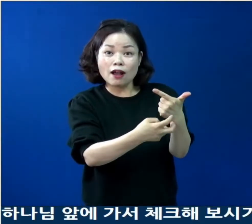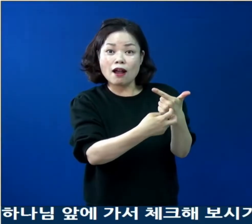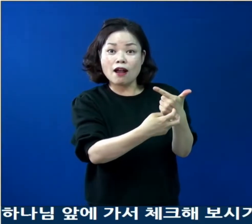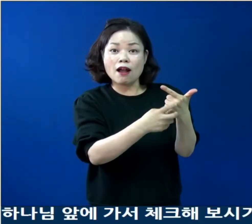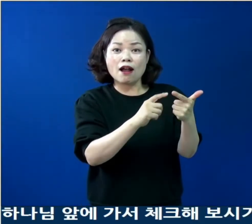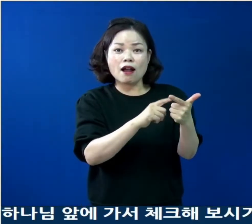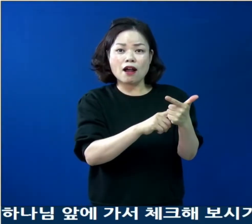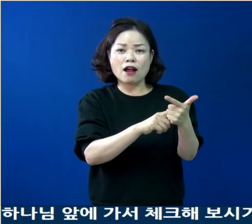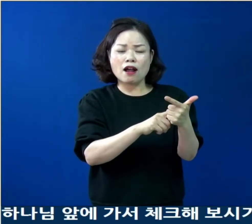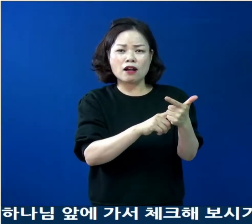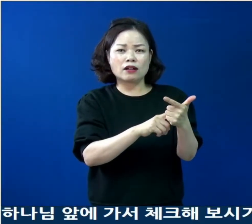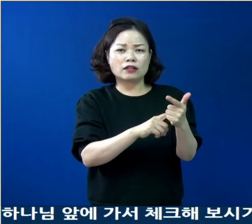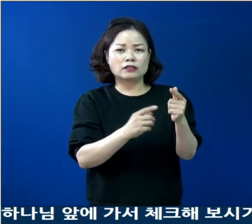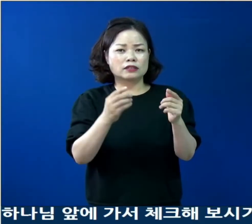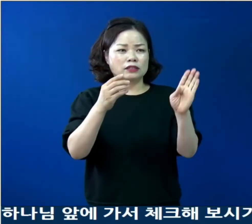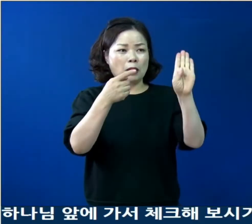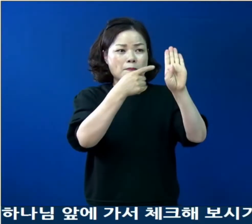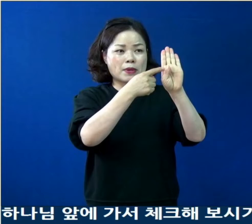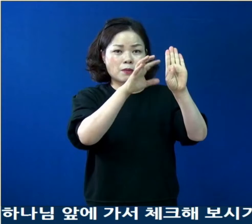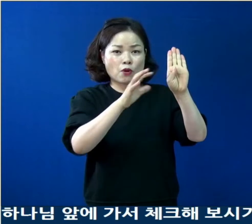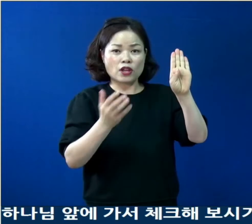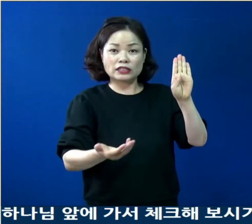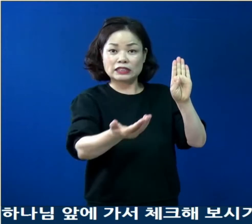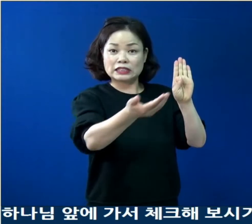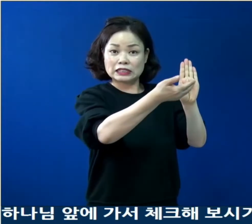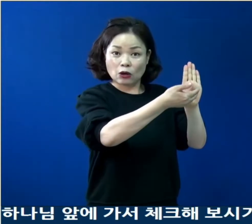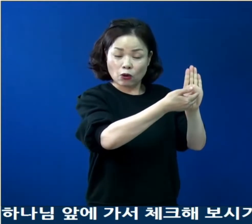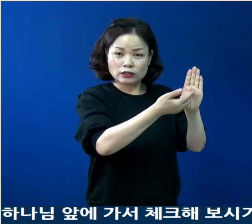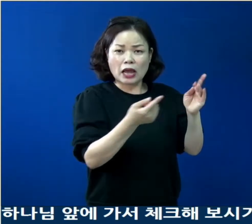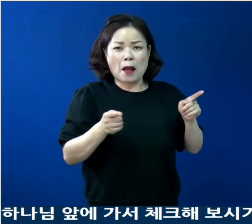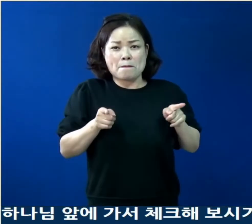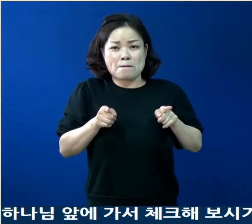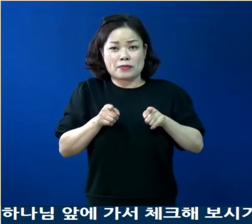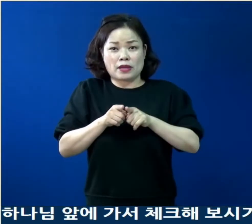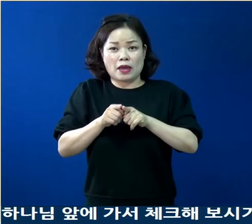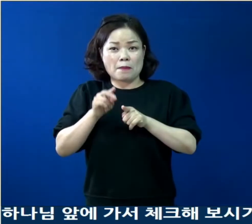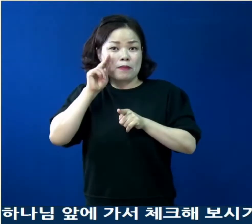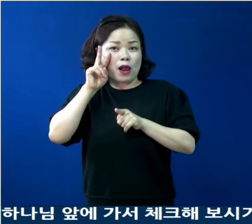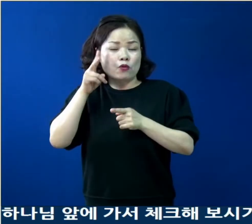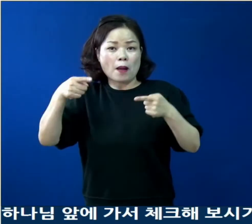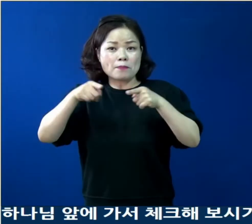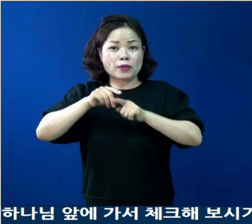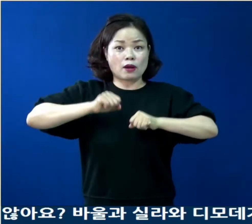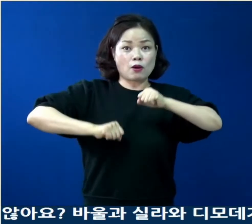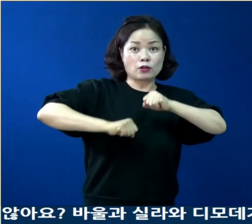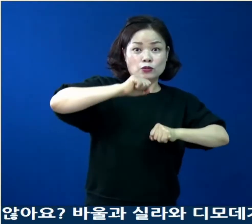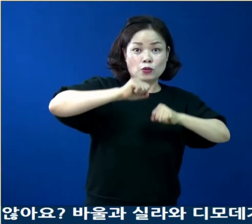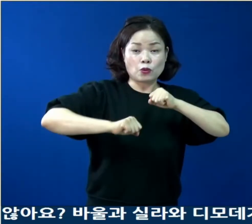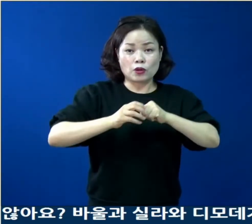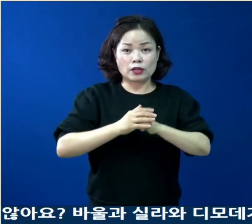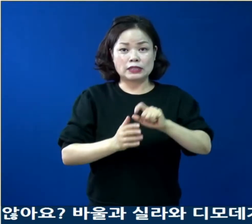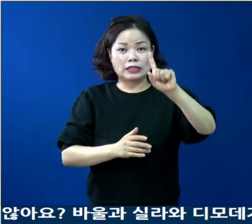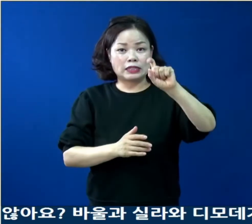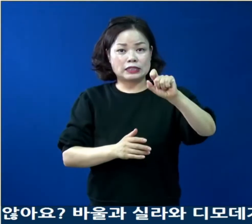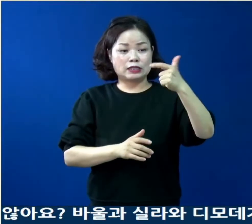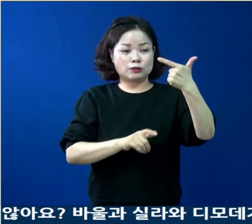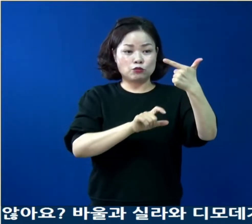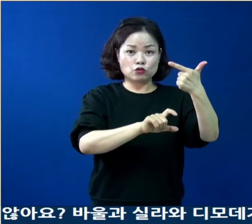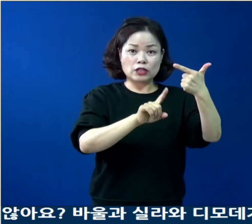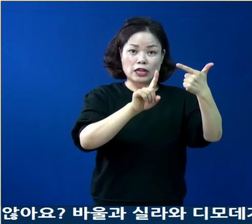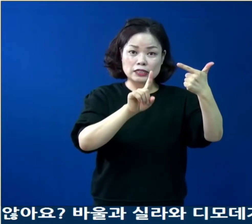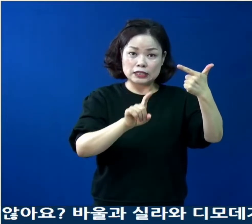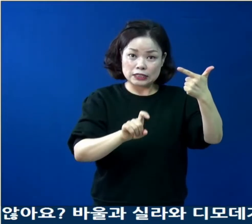누가가 빌립보에 들어가서 빌립보에서 같이 바울과 활동을 한 거죠. 그래서 16장